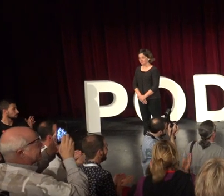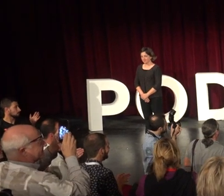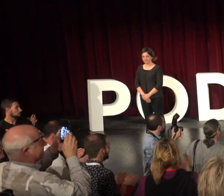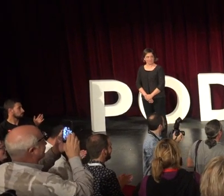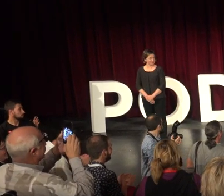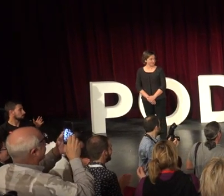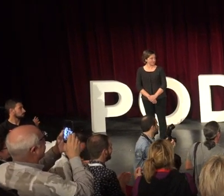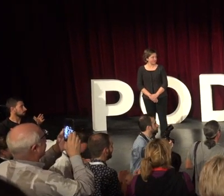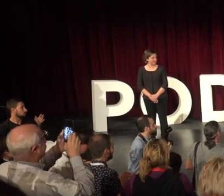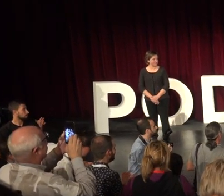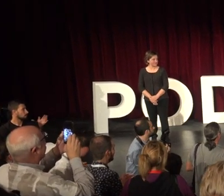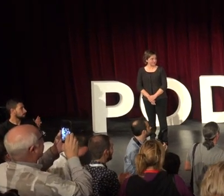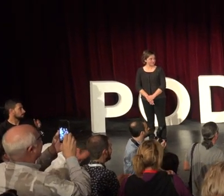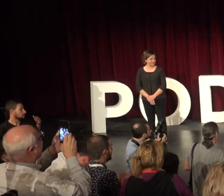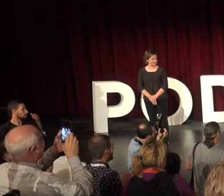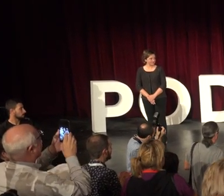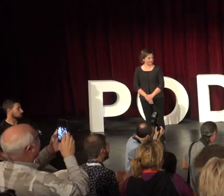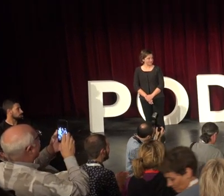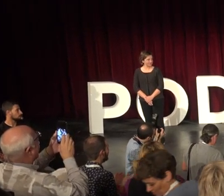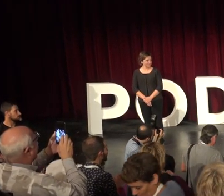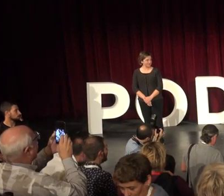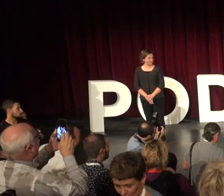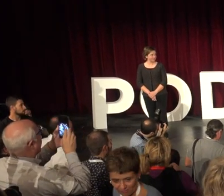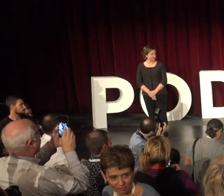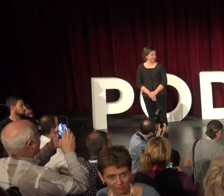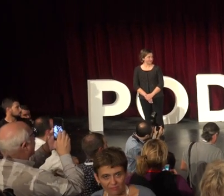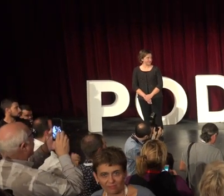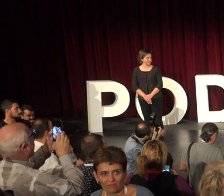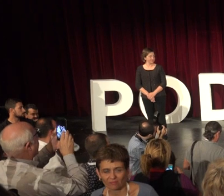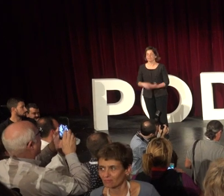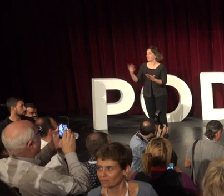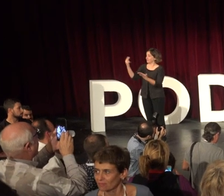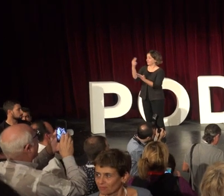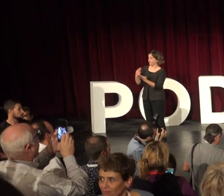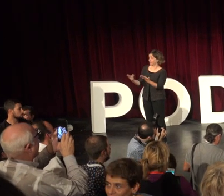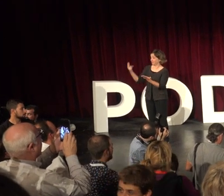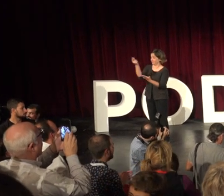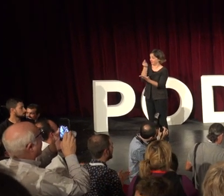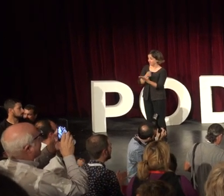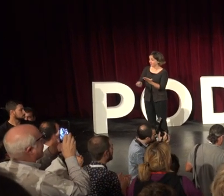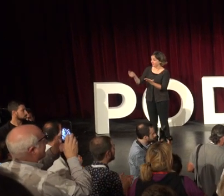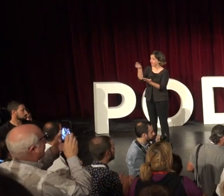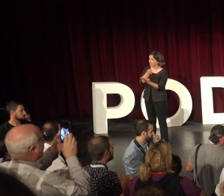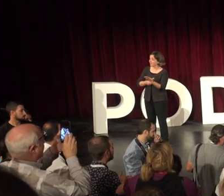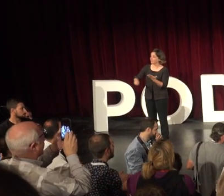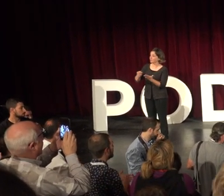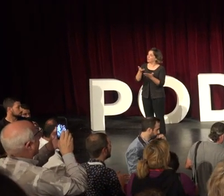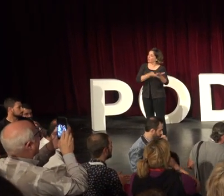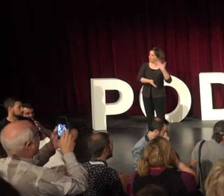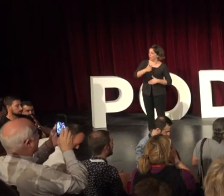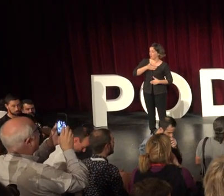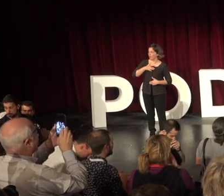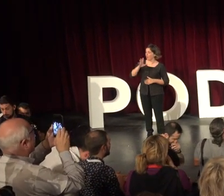Que a la salida del acto están a la venta. Bueno, ya es la ilustradora que nos ha dado el calendario, es Trialidad, colaboradora nuestra